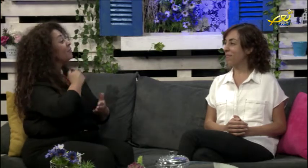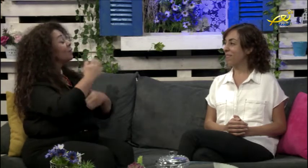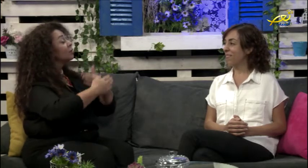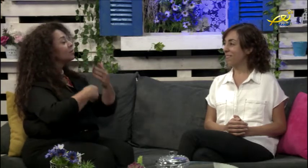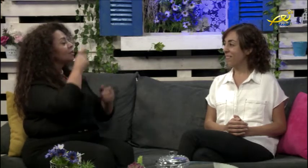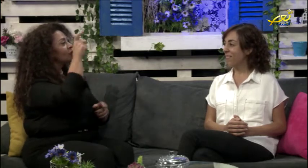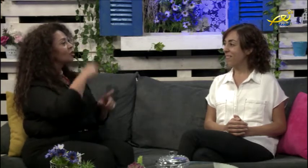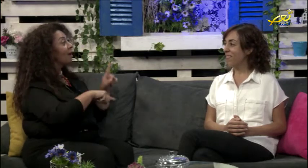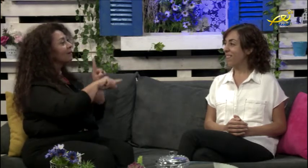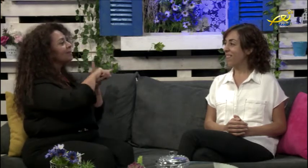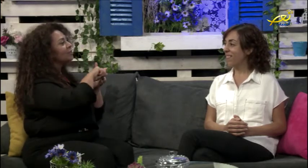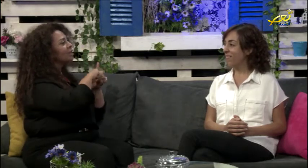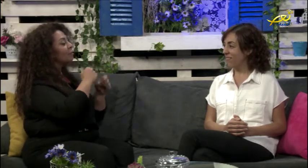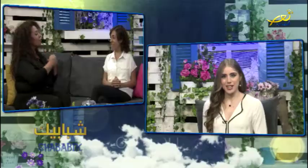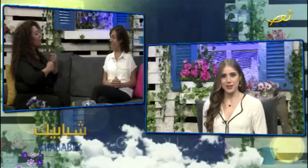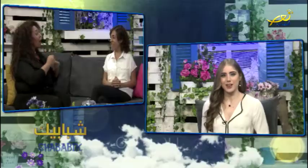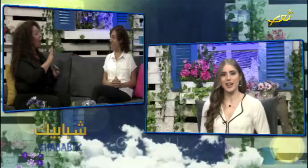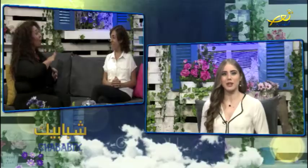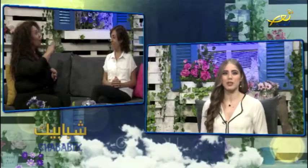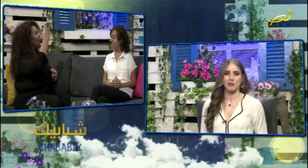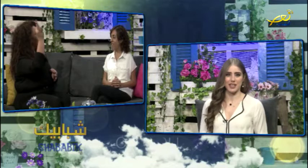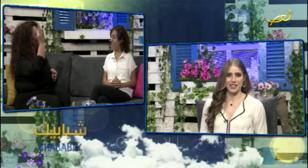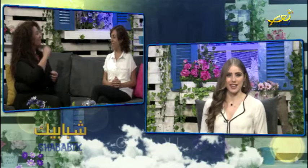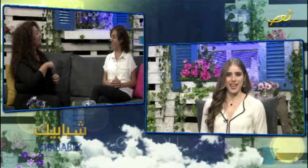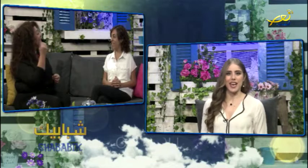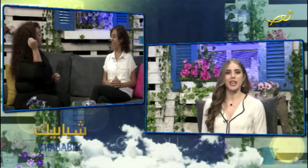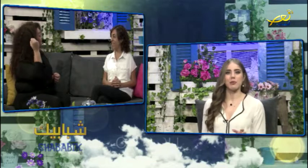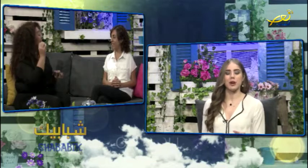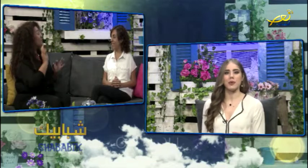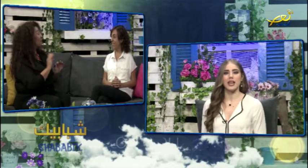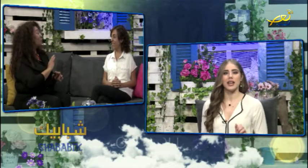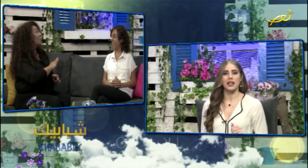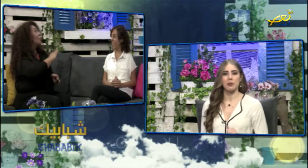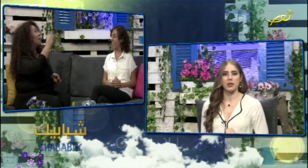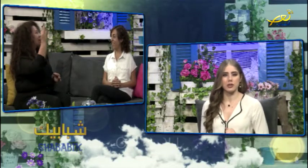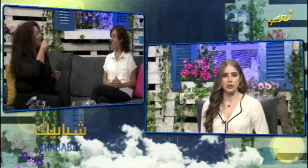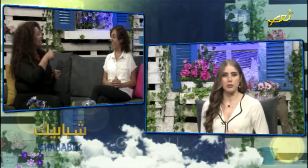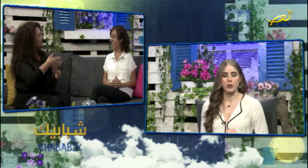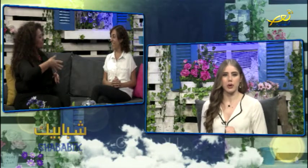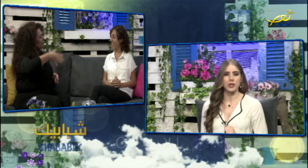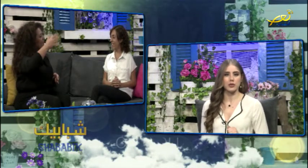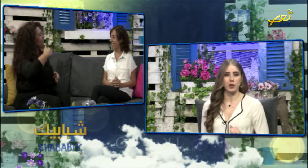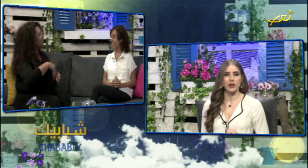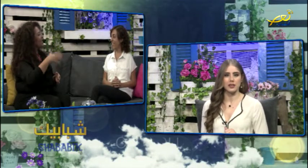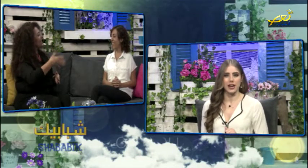وفعال ومتميز. نسرين فعلا متميزة، هي مربية لتلاميذ الصم أو ذوي الصعوبات